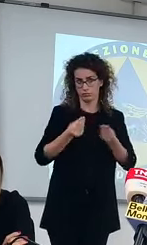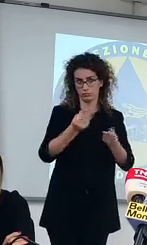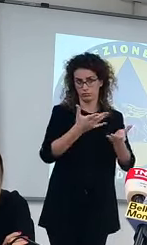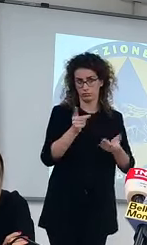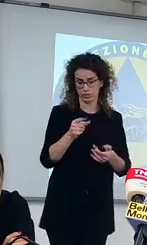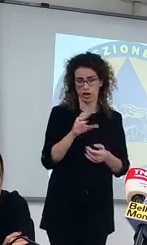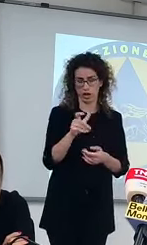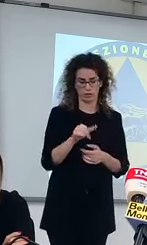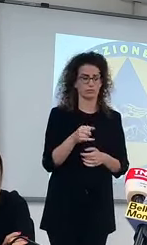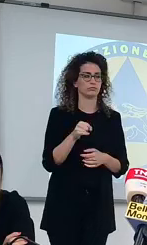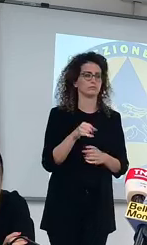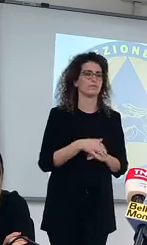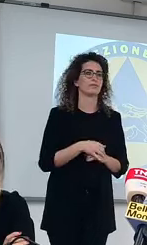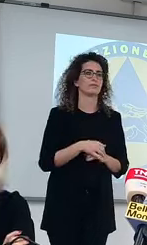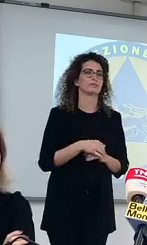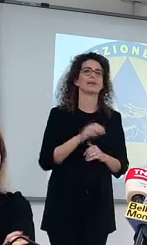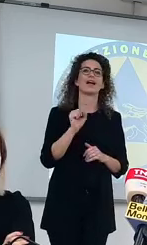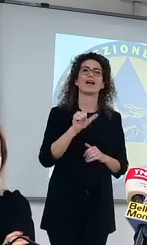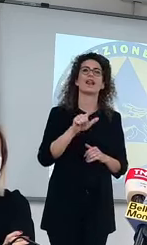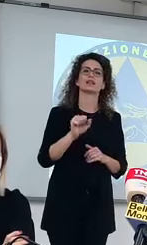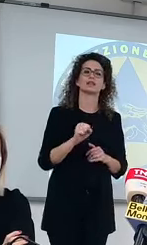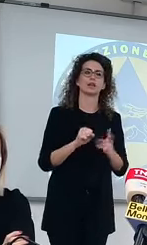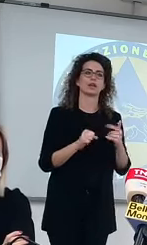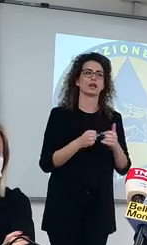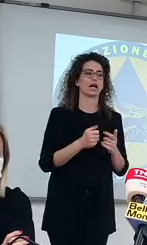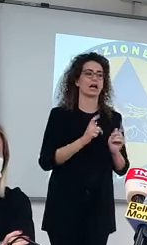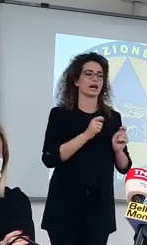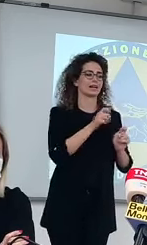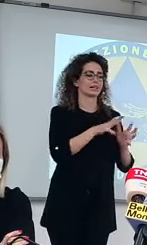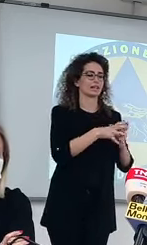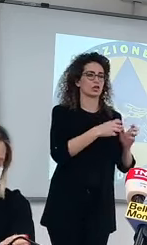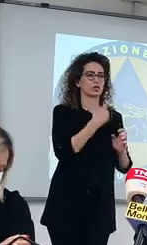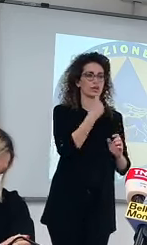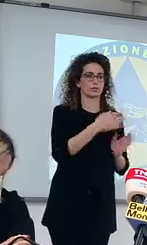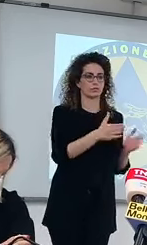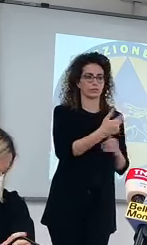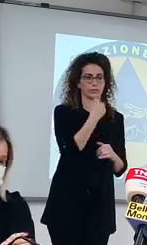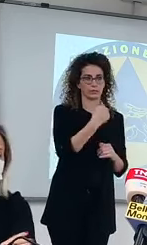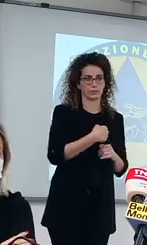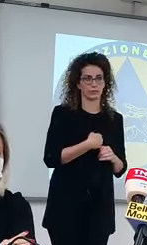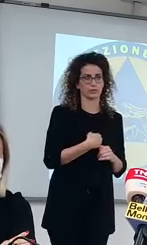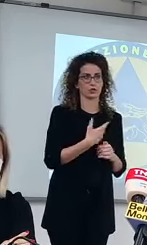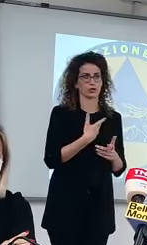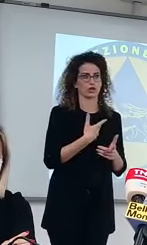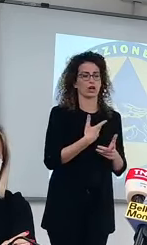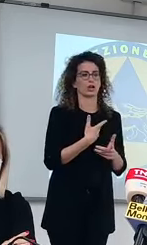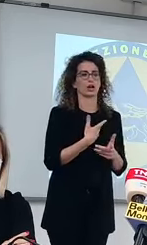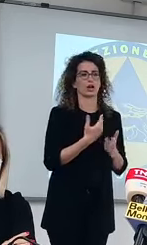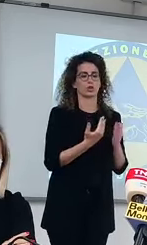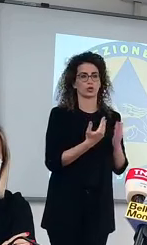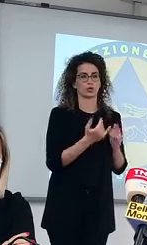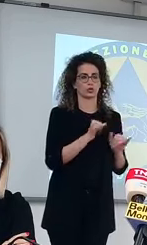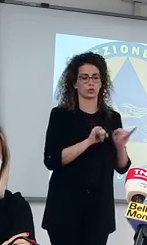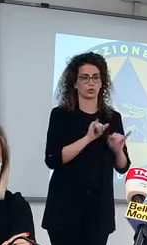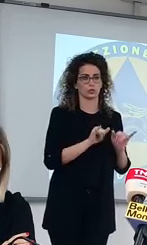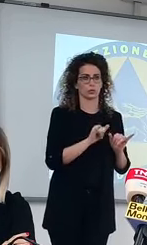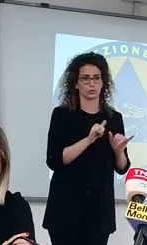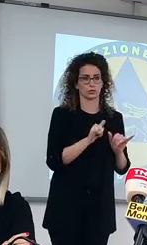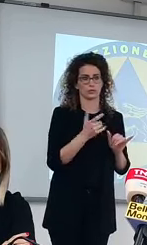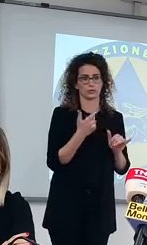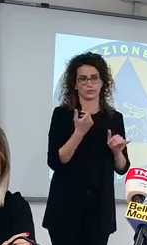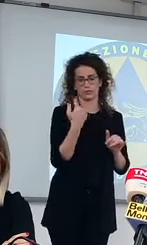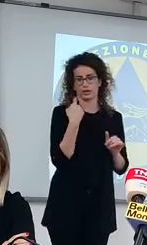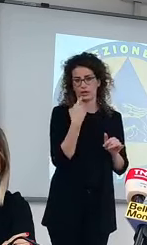Alda. Grazie. Alda. Arriva dalla redazione, proprio perché ci sono state notizie, come diceva lei prima,